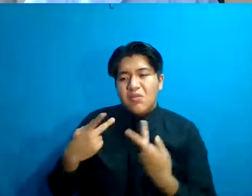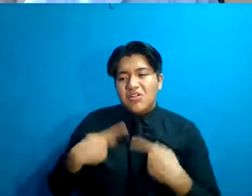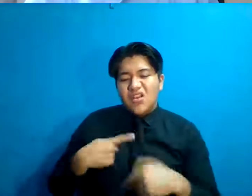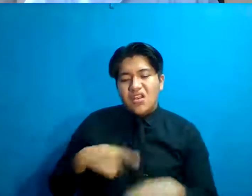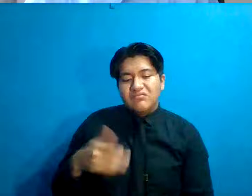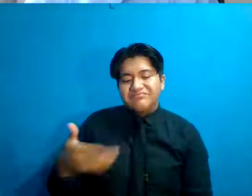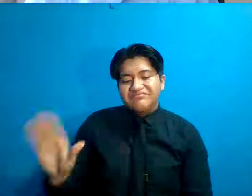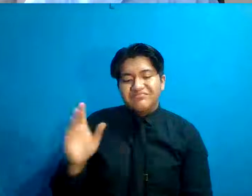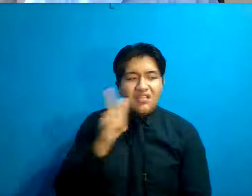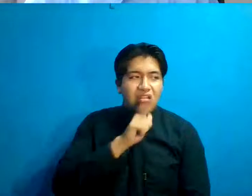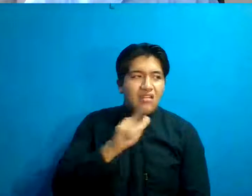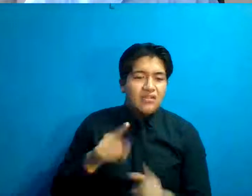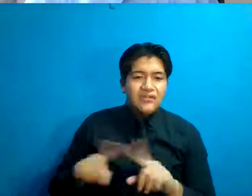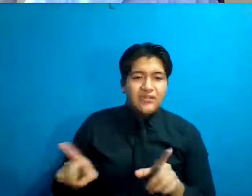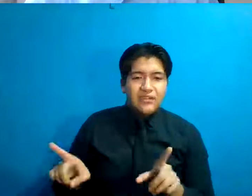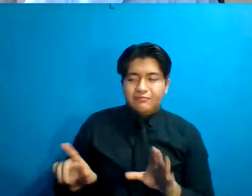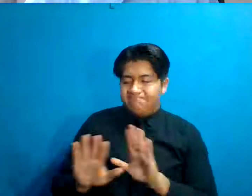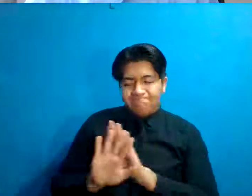distinta.